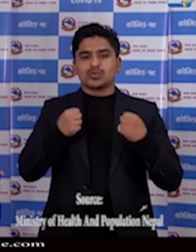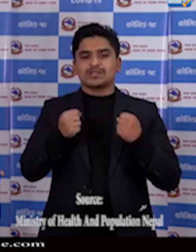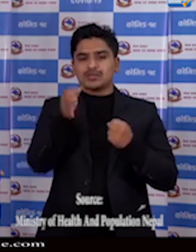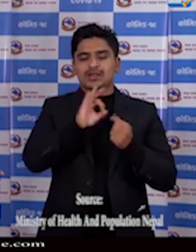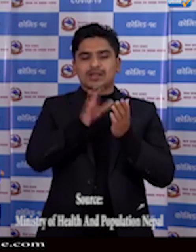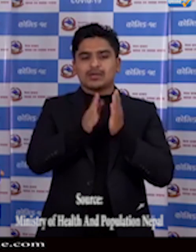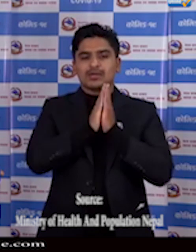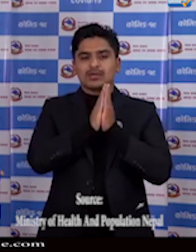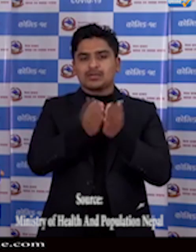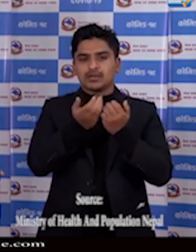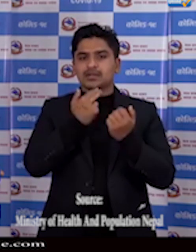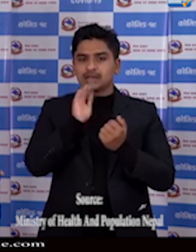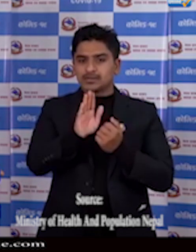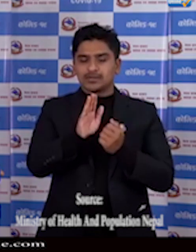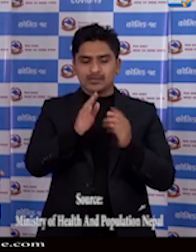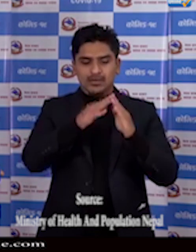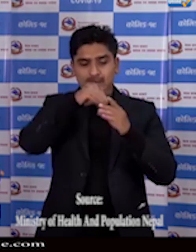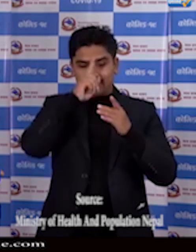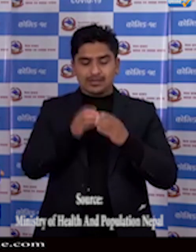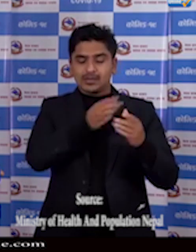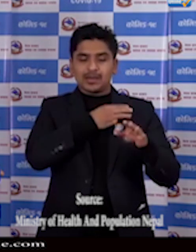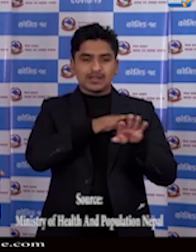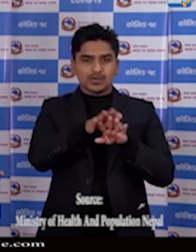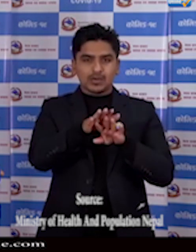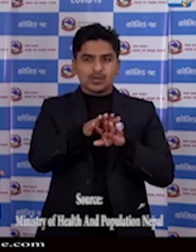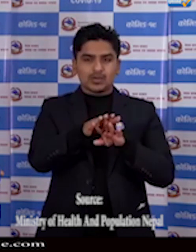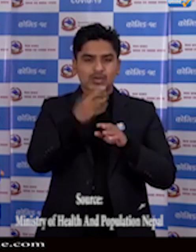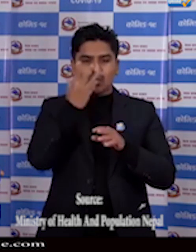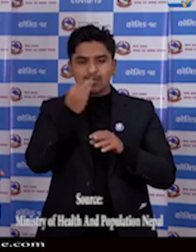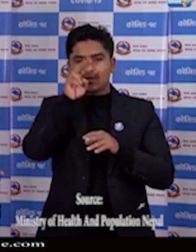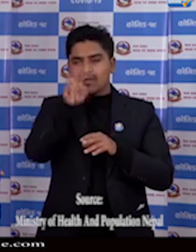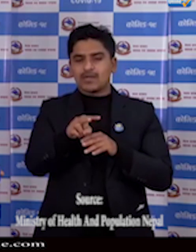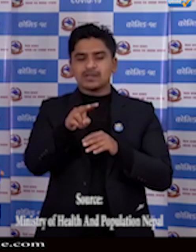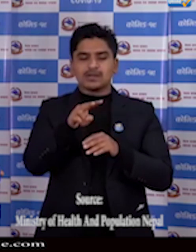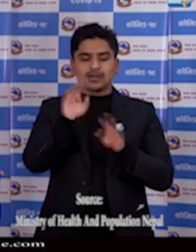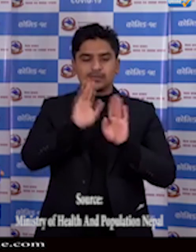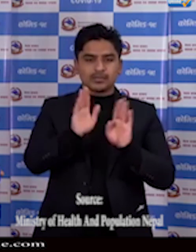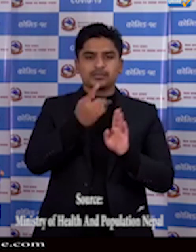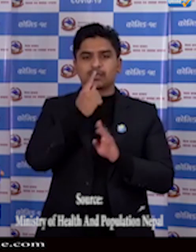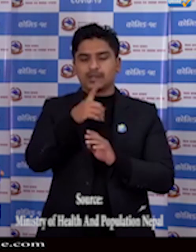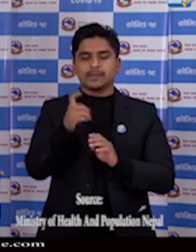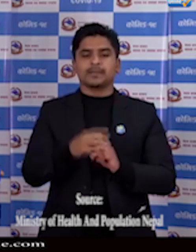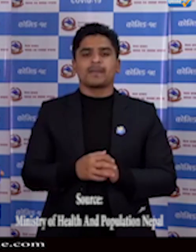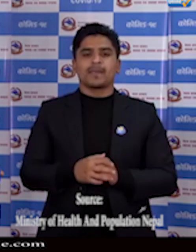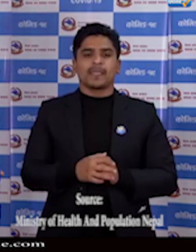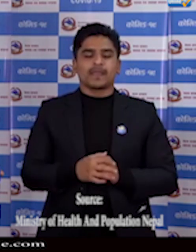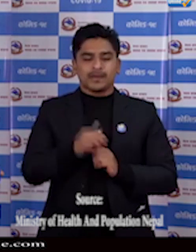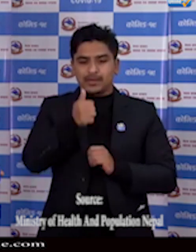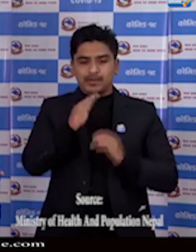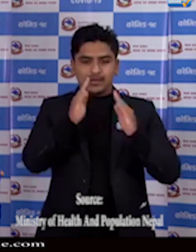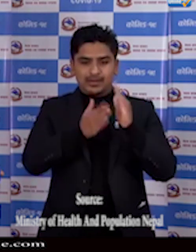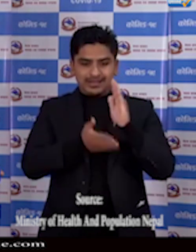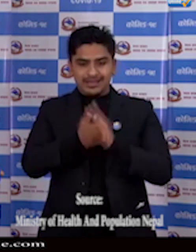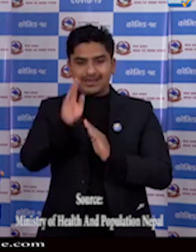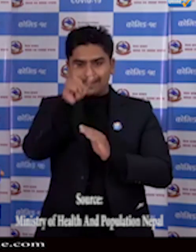तर्फबाट हार्दिक अनुरोध गर्दछौँ, जसले गर्दा क्वारेन्टाइनमा रहेका व्यक्तिहरू असहज स्थितिमा नआउनुहोस् भन्नको लागि। त्यसै गरी अब घर